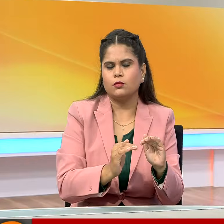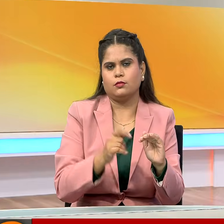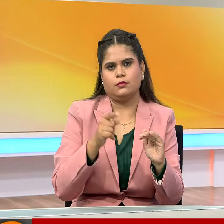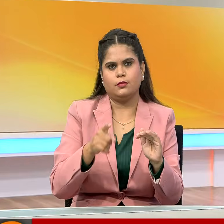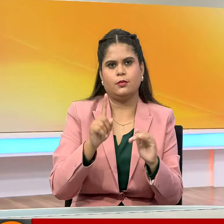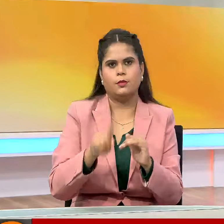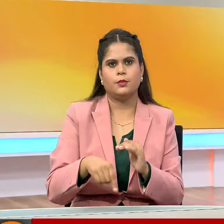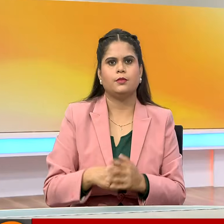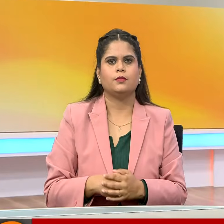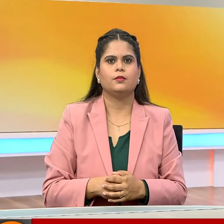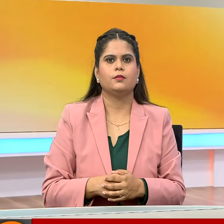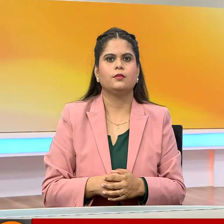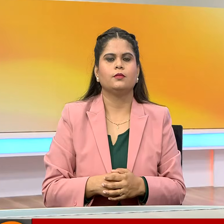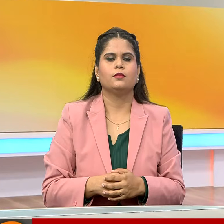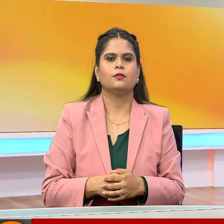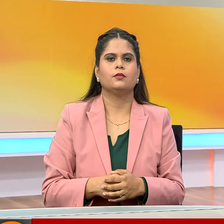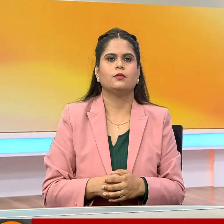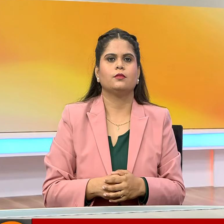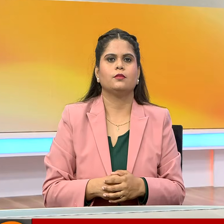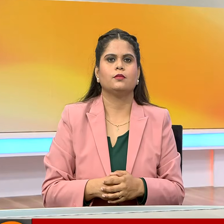जताई।